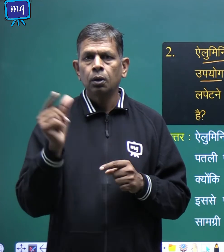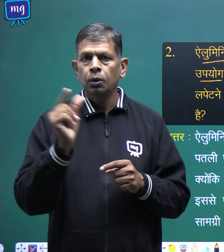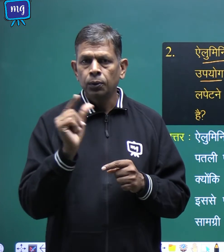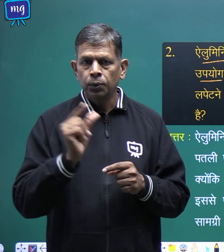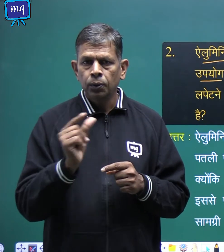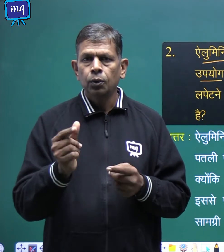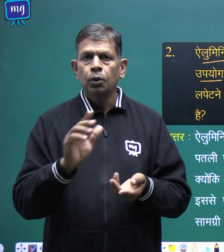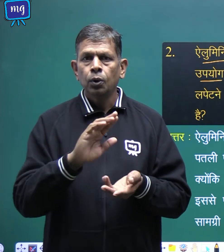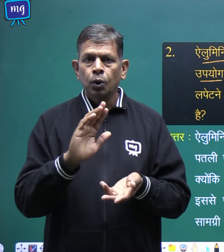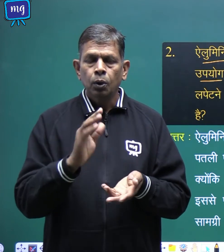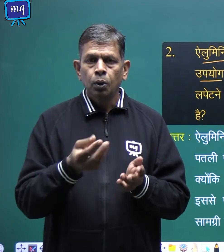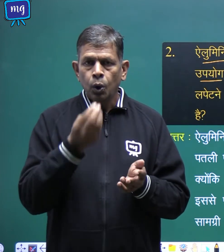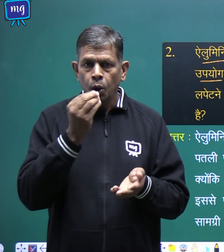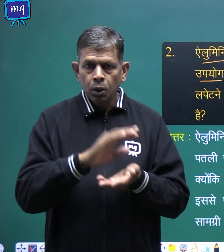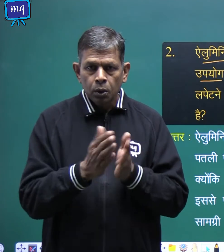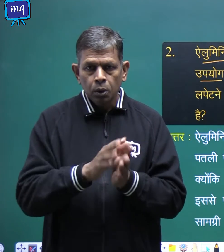खाद्य सामग्री को